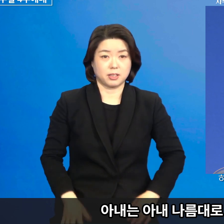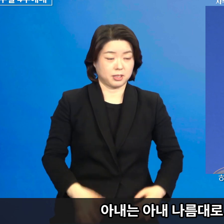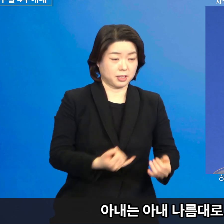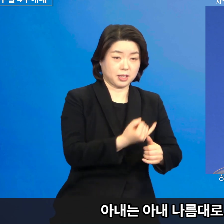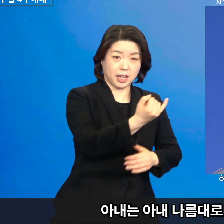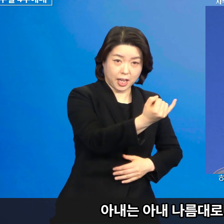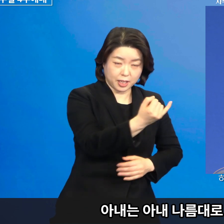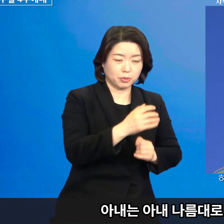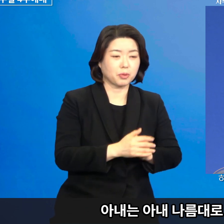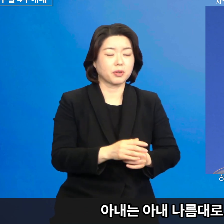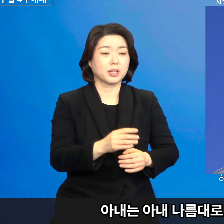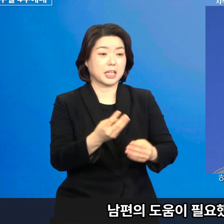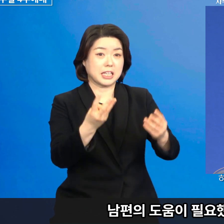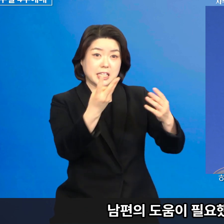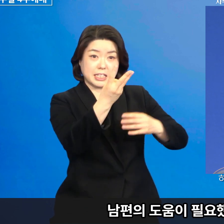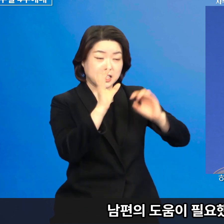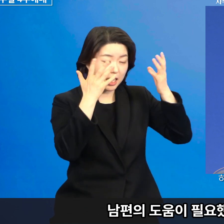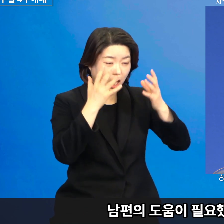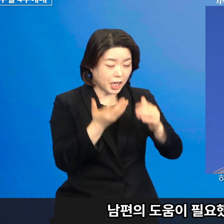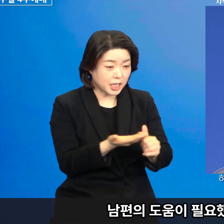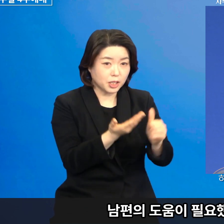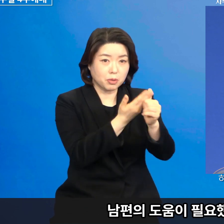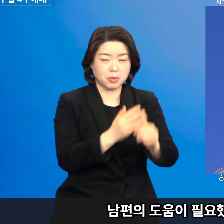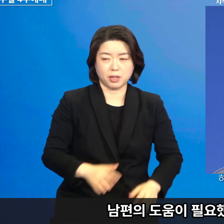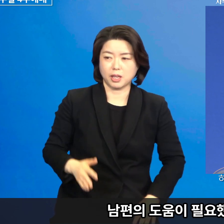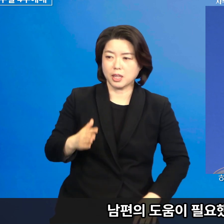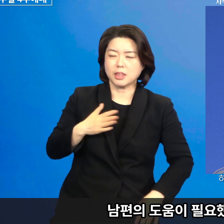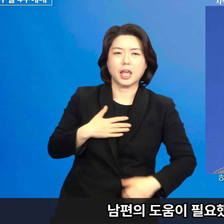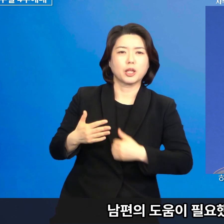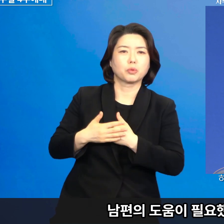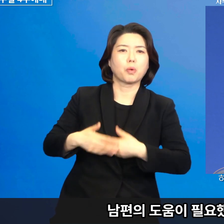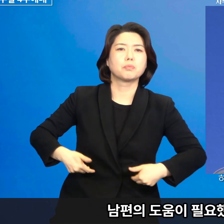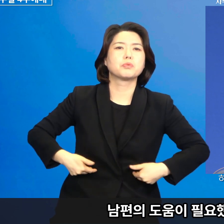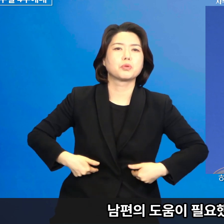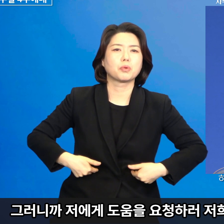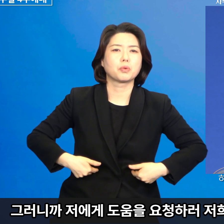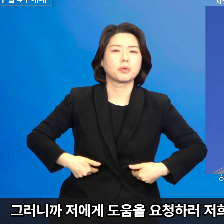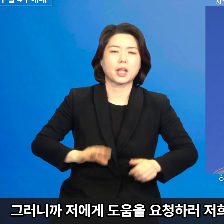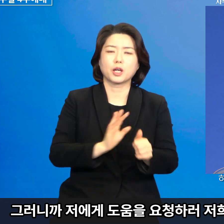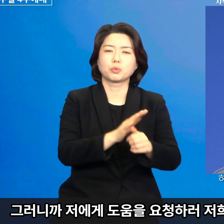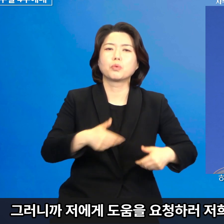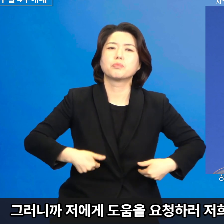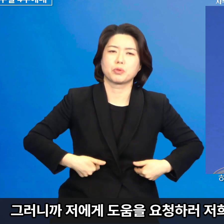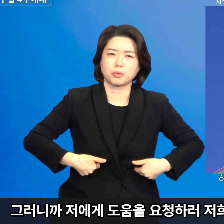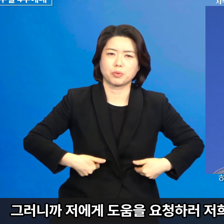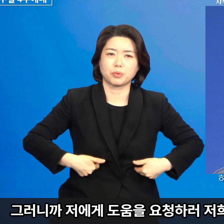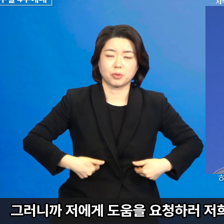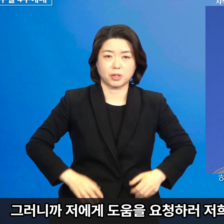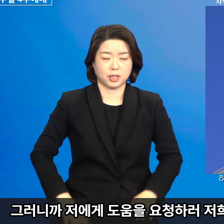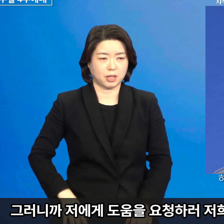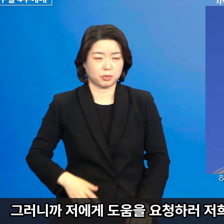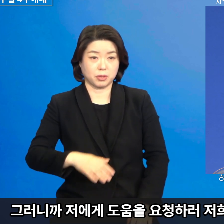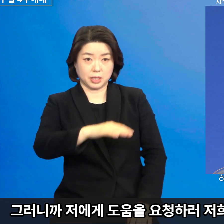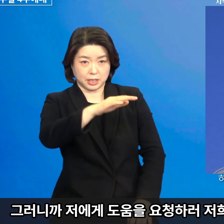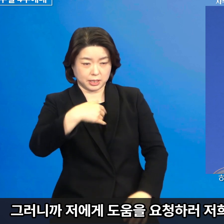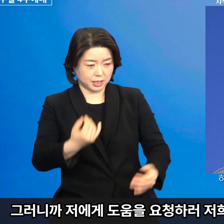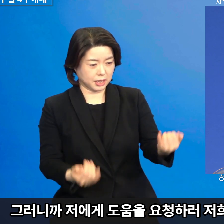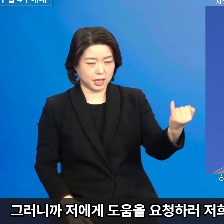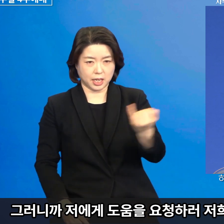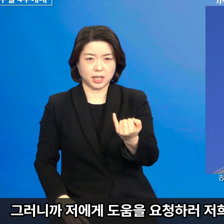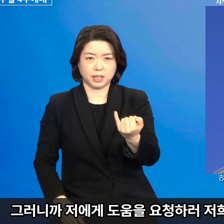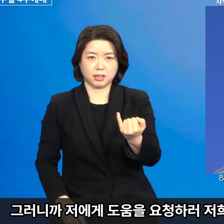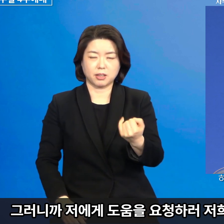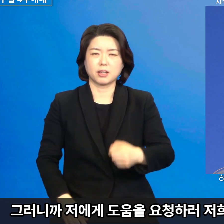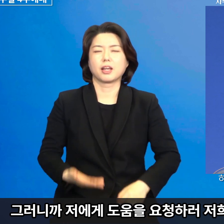새 아이를 키우면서 남편의 도움이 필요했던 때가 온 거예요. 그러니까 저에게 도움을 요청하러, 저희